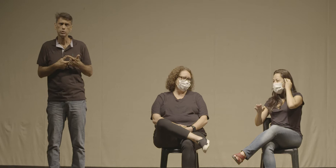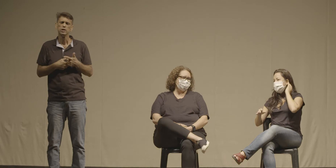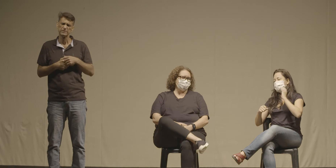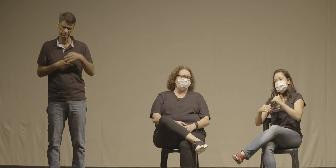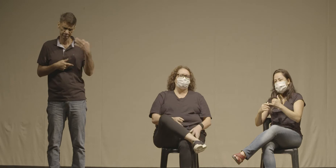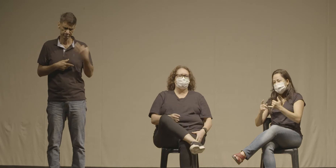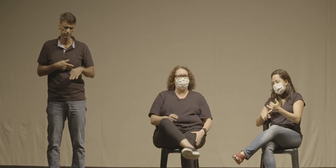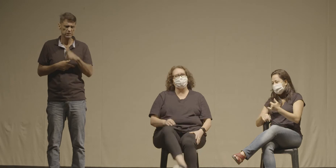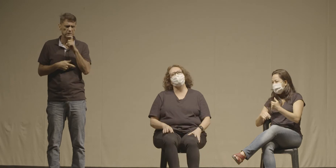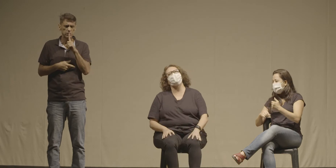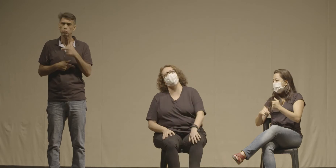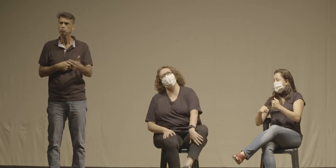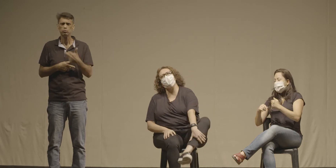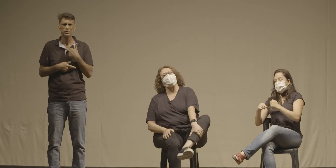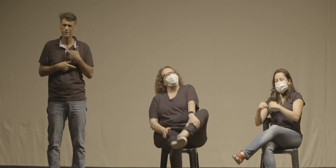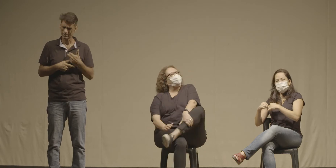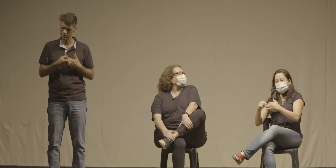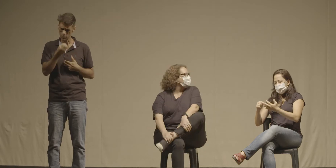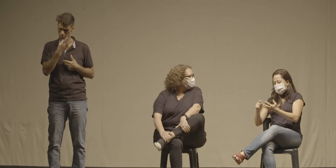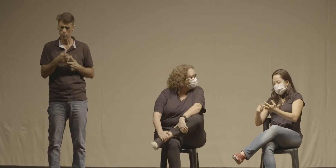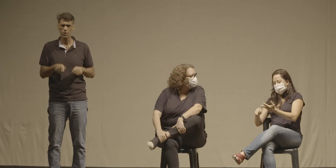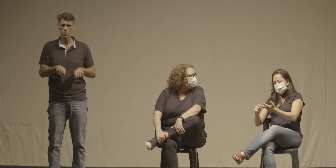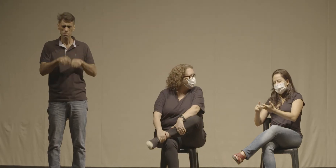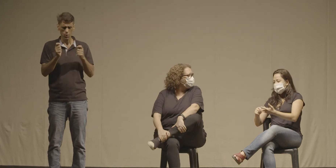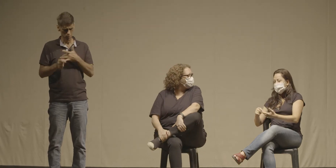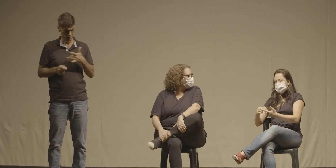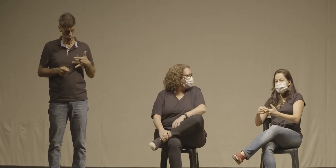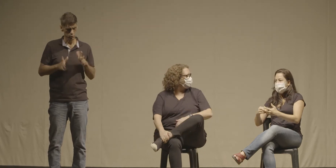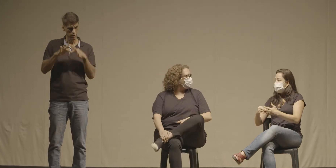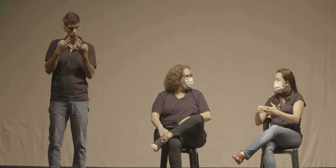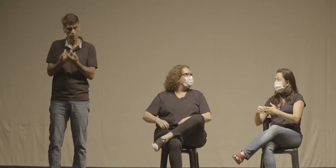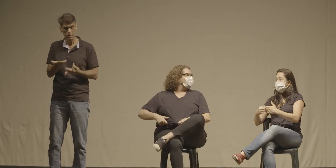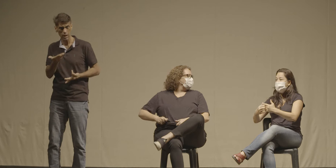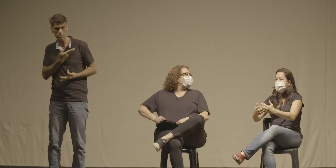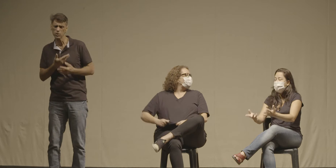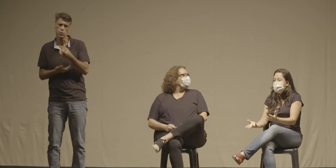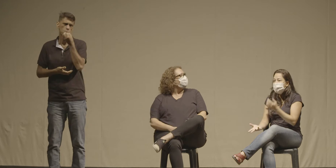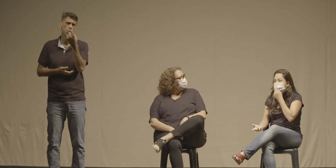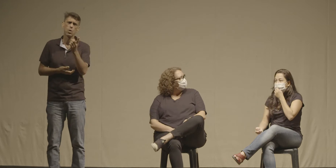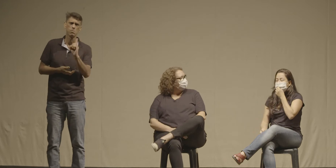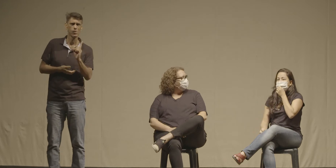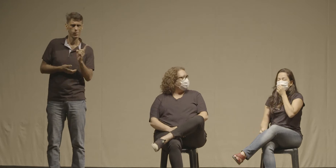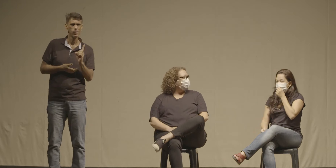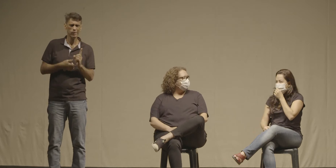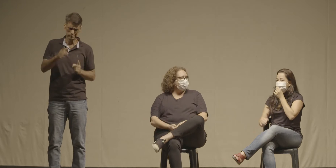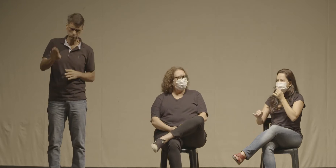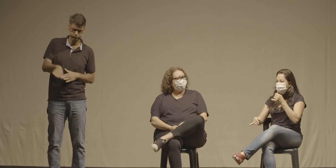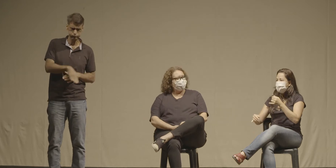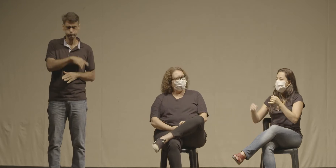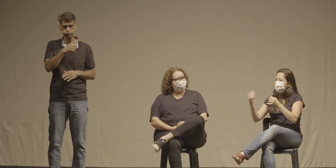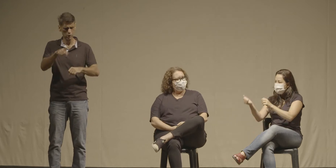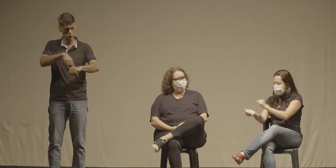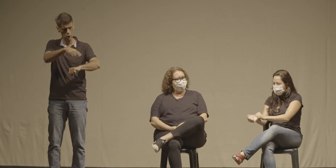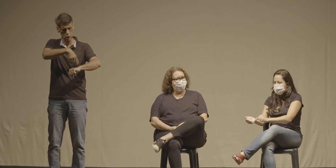Falou, não, isso não é saudável, a gente compromete a saúde, a família, os amigos, isso não faz sentido. Nunca mais,